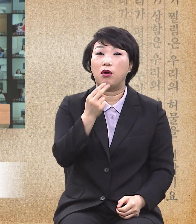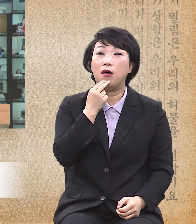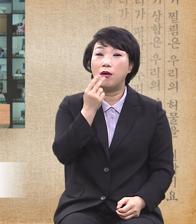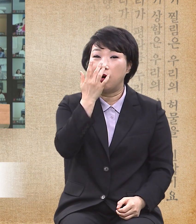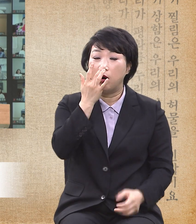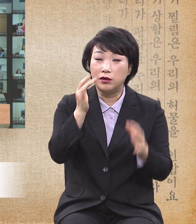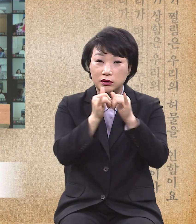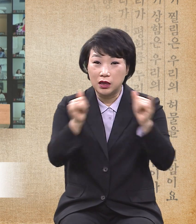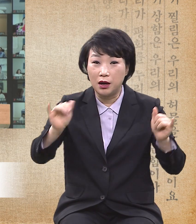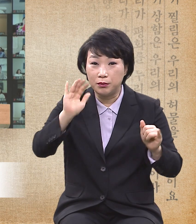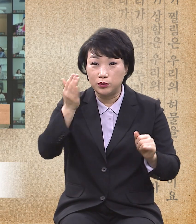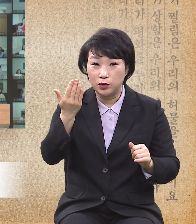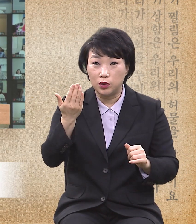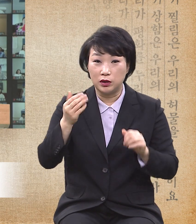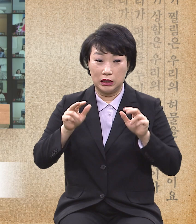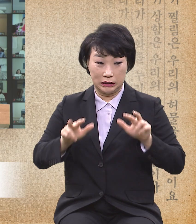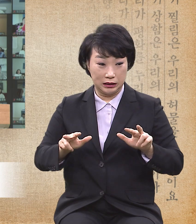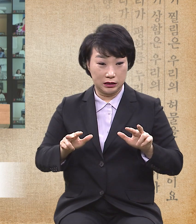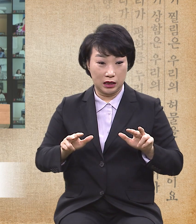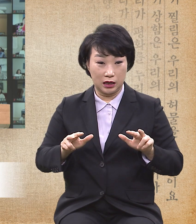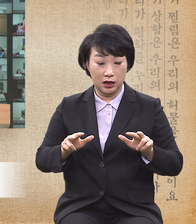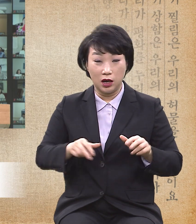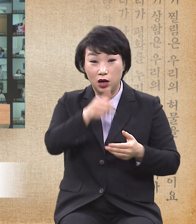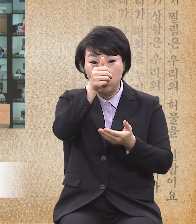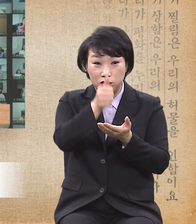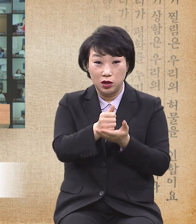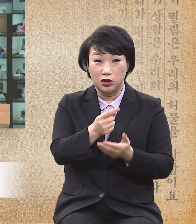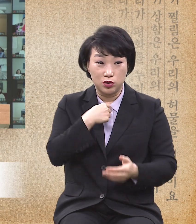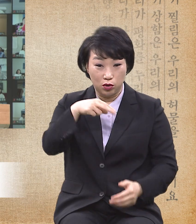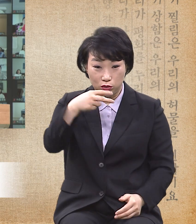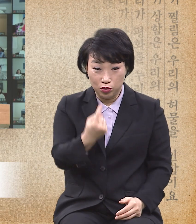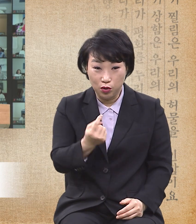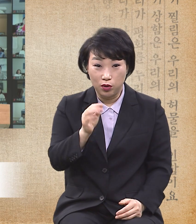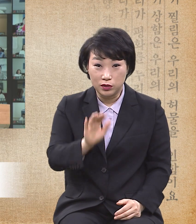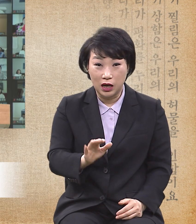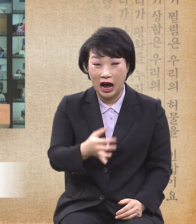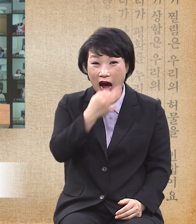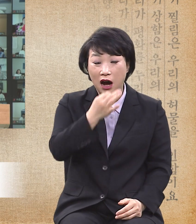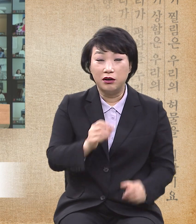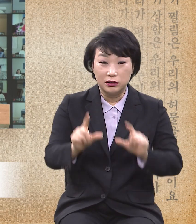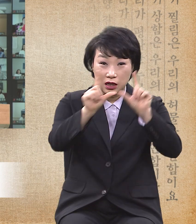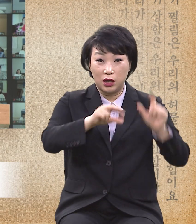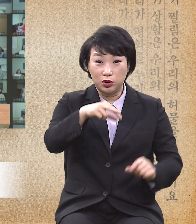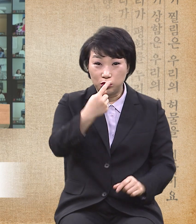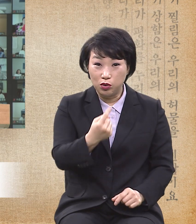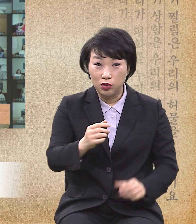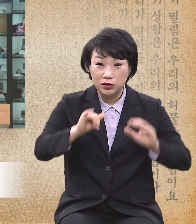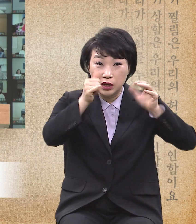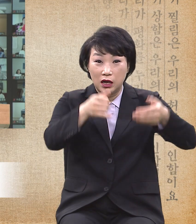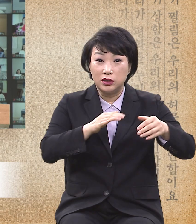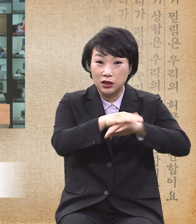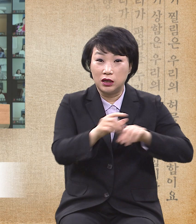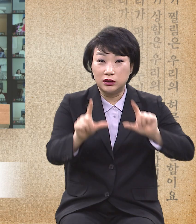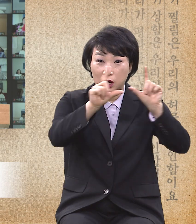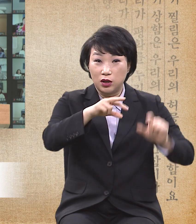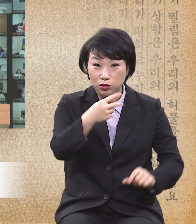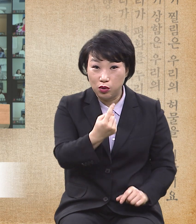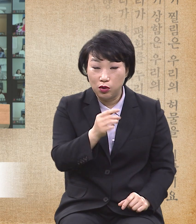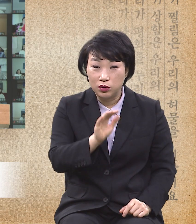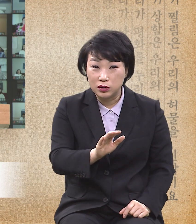자되요. 이제 죄를 져도, 정욕으로 살아도, 세상 풍속에